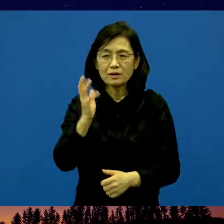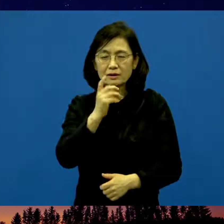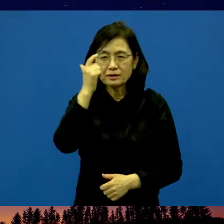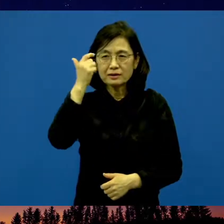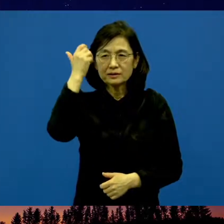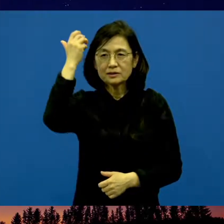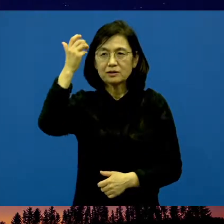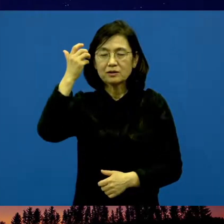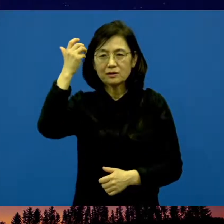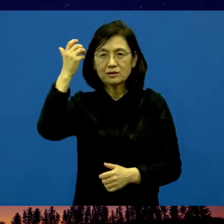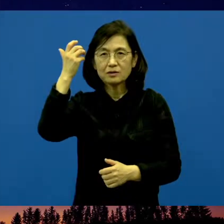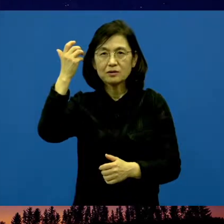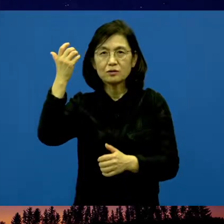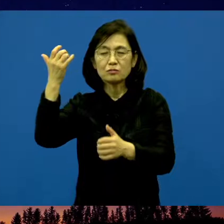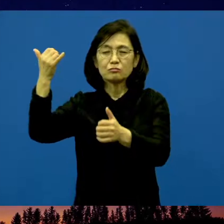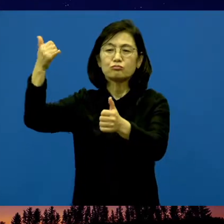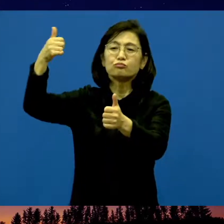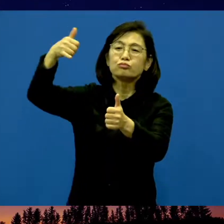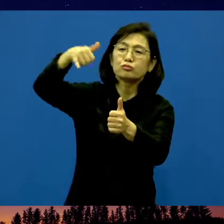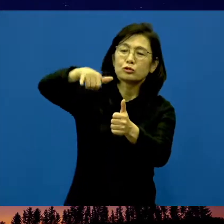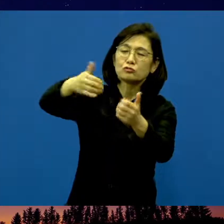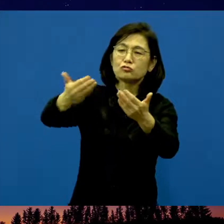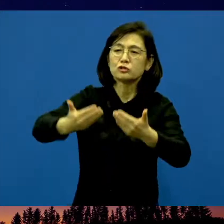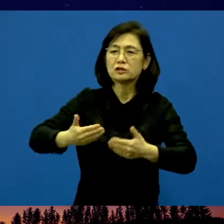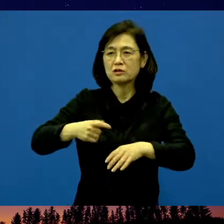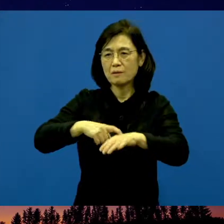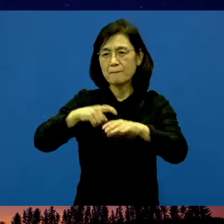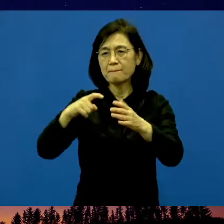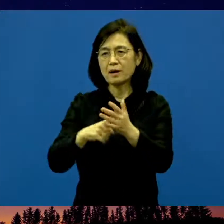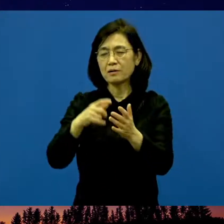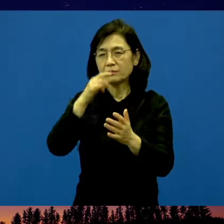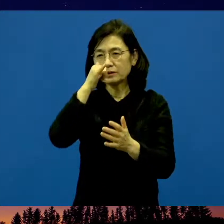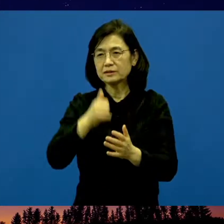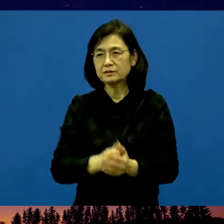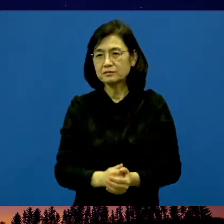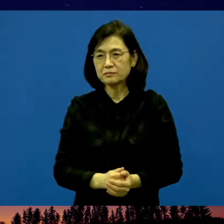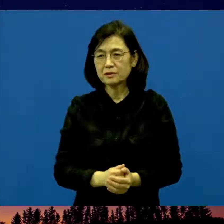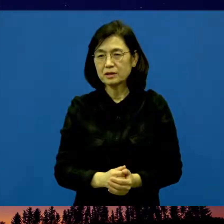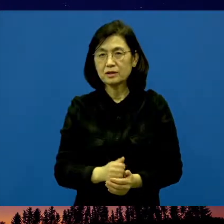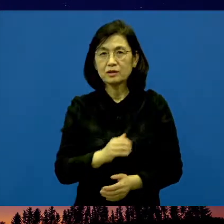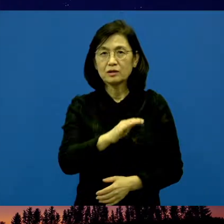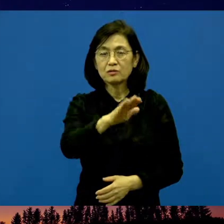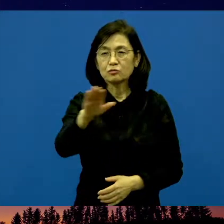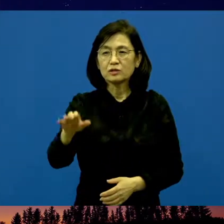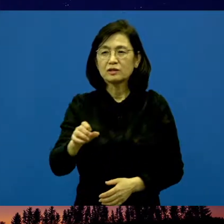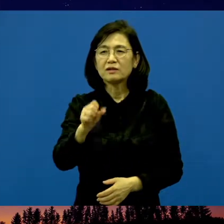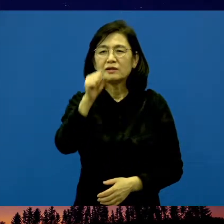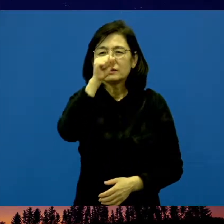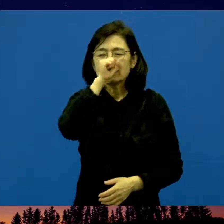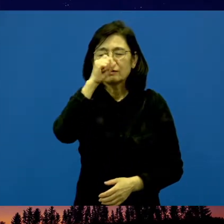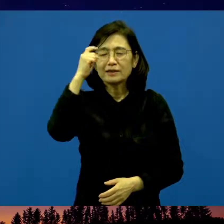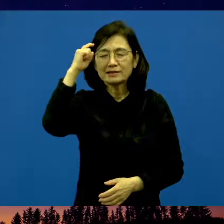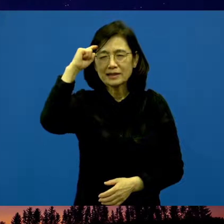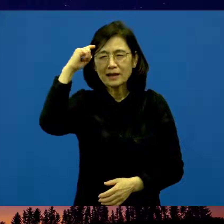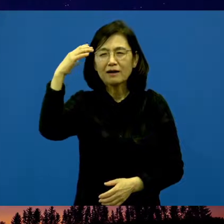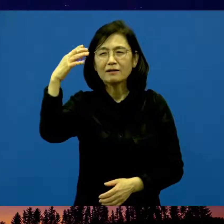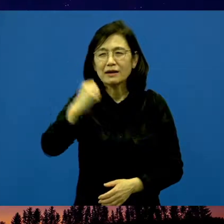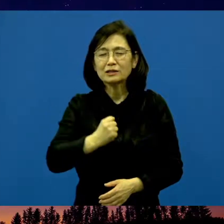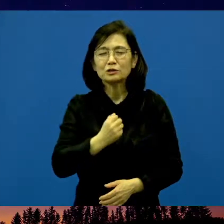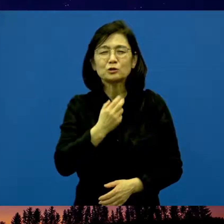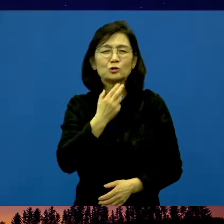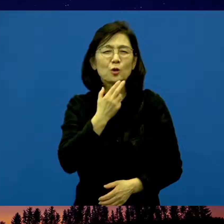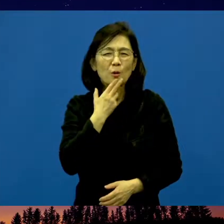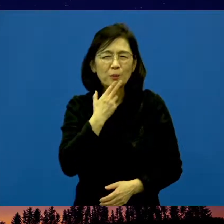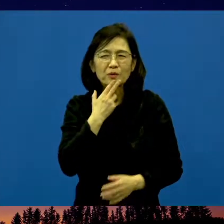성령에 부어주시는 마음이 있어요. 여러분, 우리는 본래 선한 생각이나 뜻을 품은 존재가 아닙니다. 그대로 두면